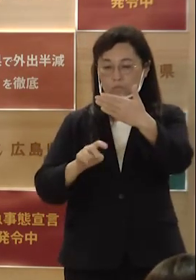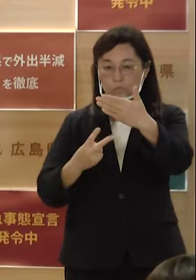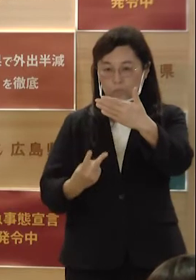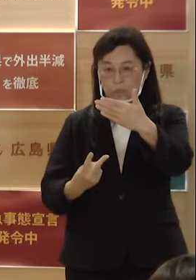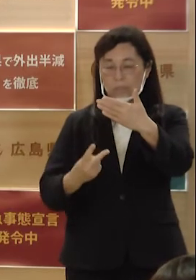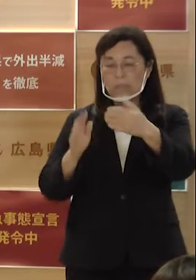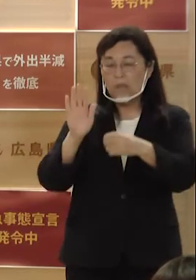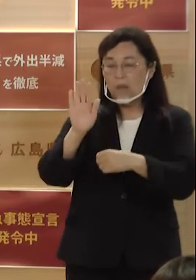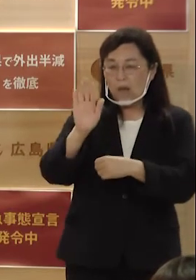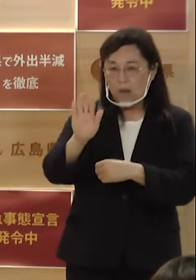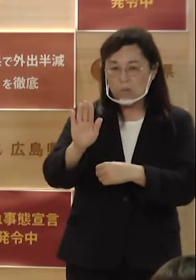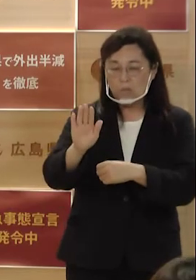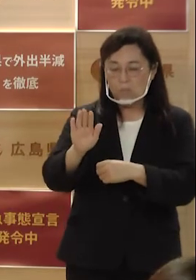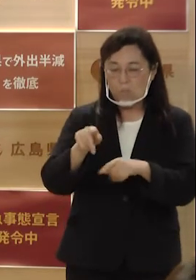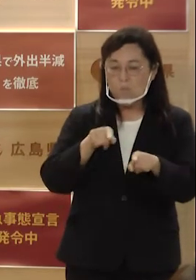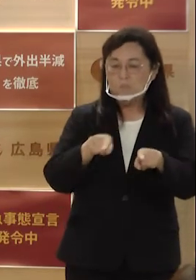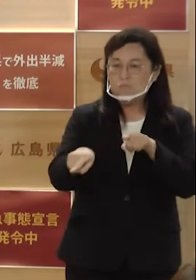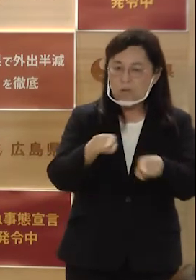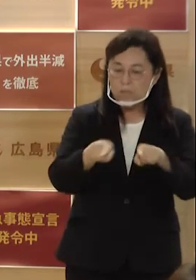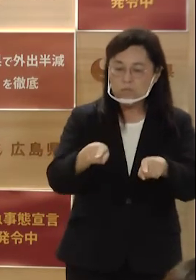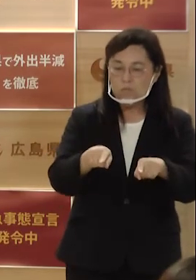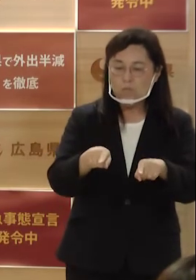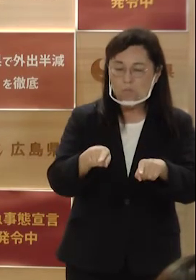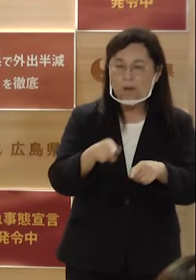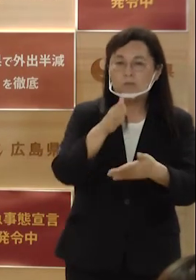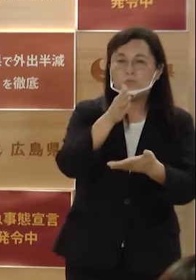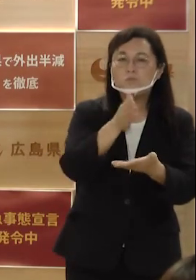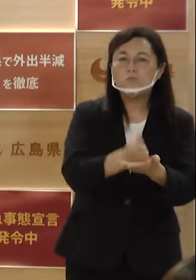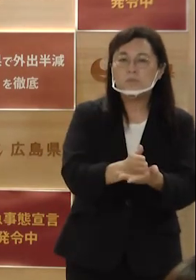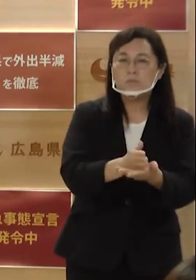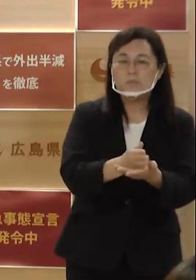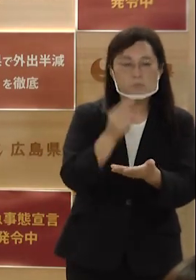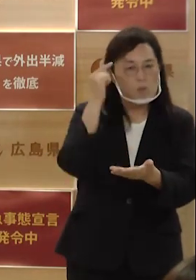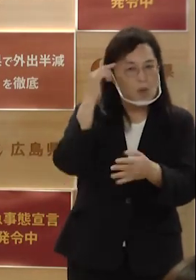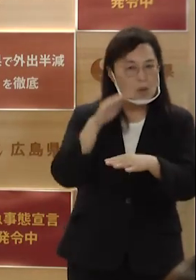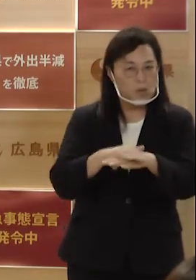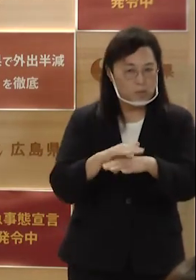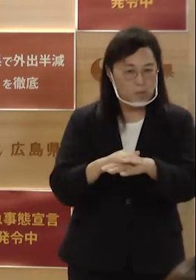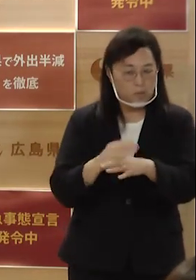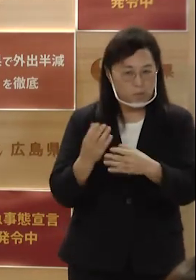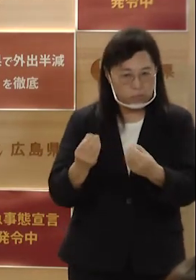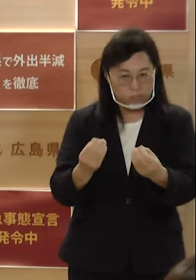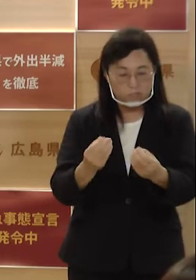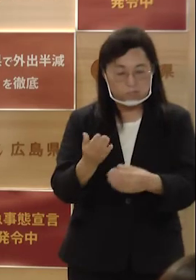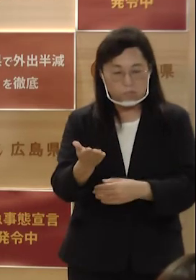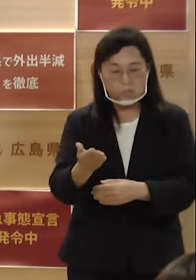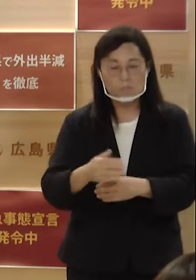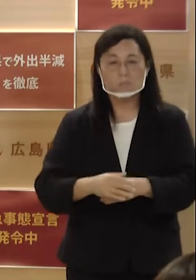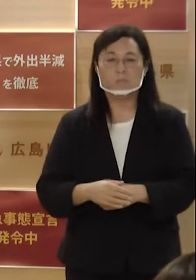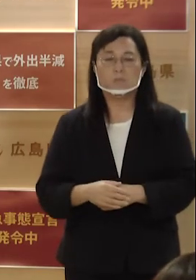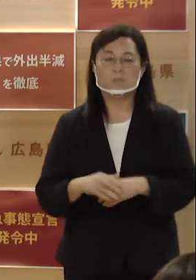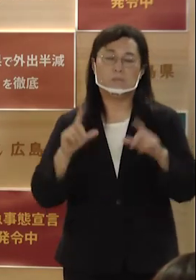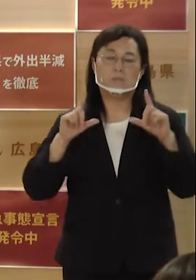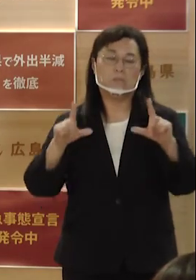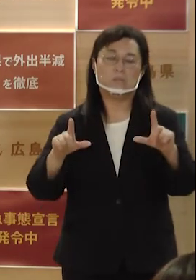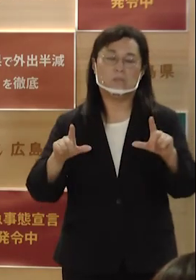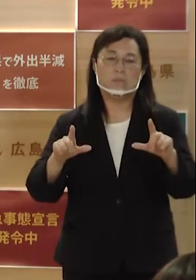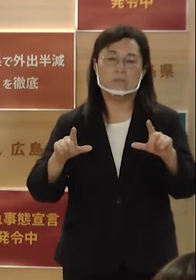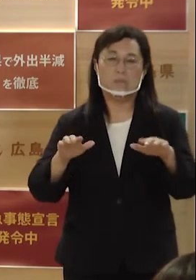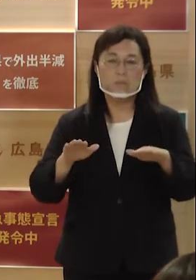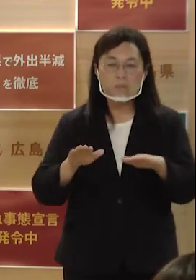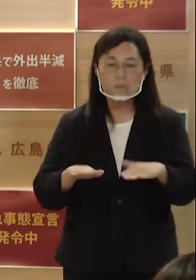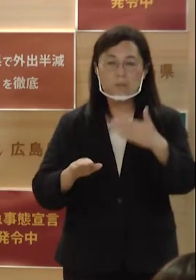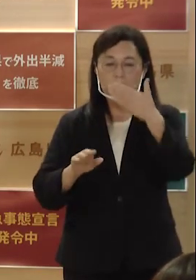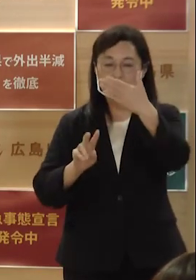止なども続くというような認識でよろしいでしょうか。 今その12日以降の、ね、対策について